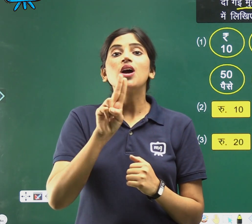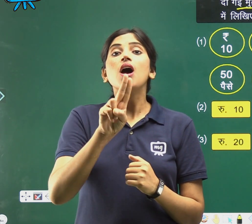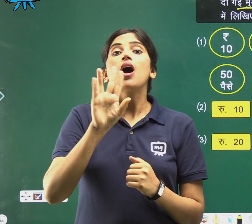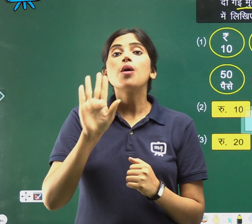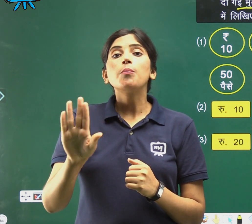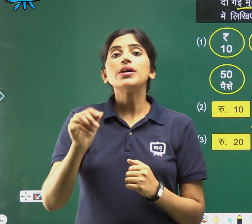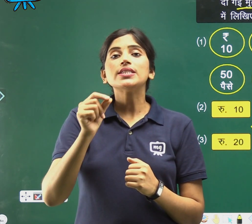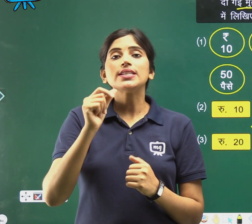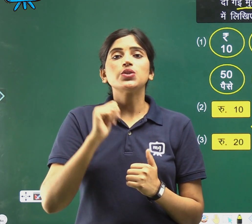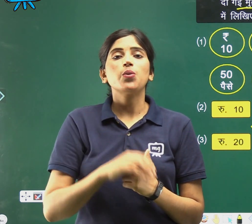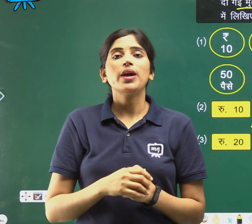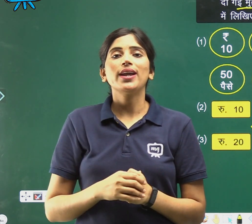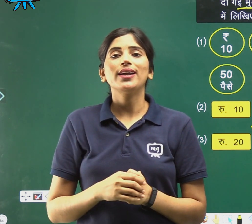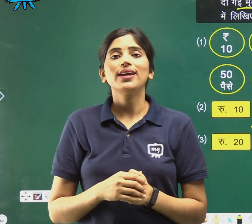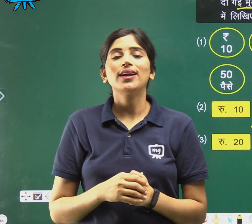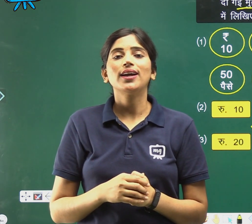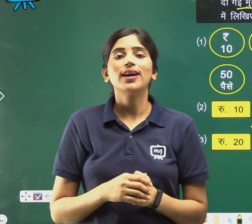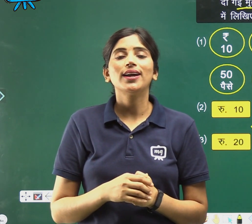25 रुपए।